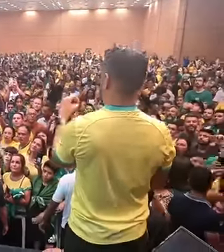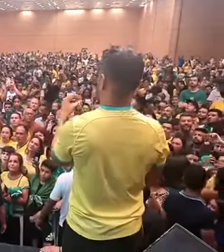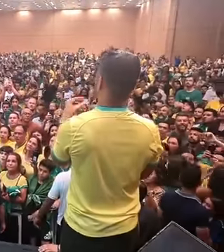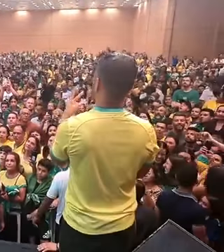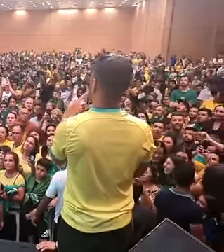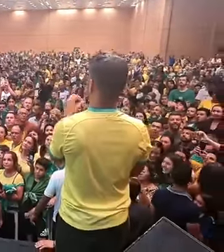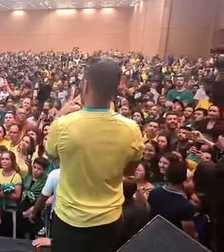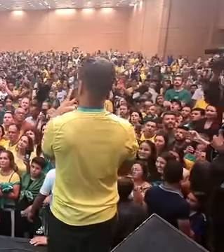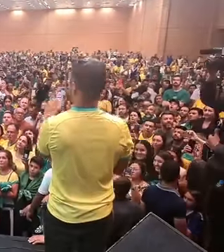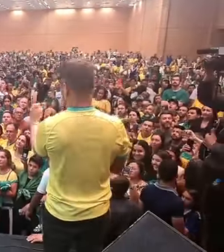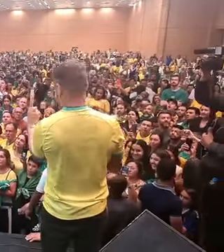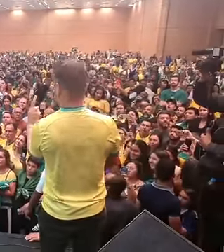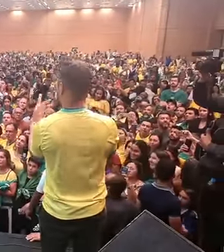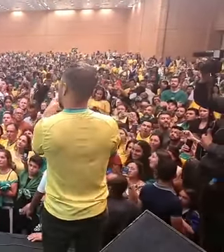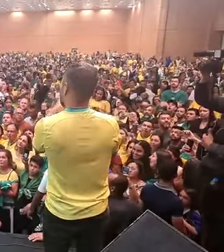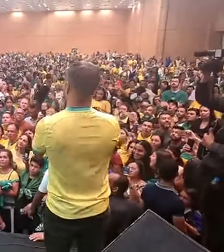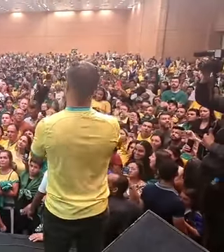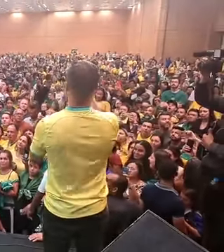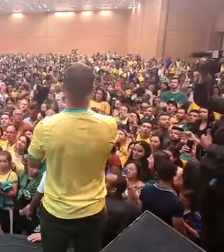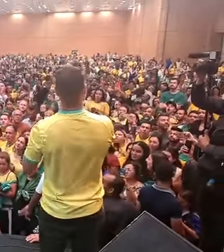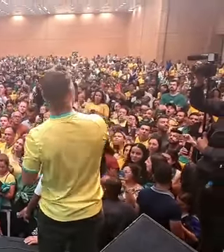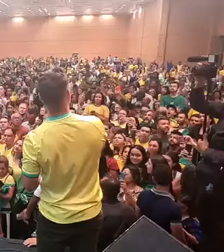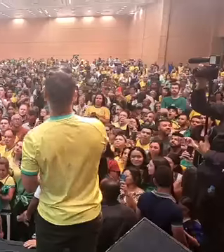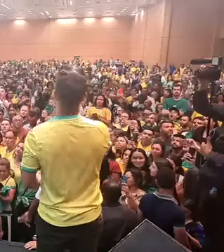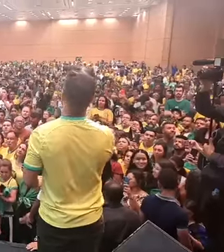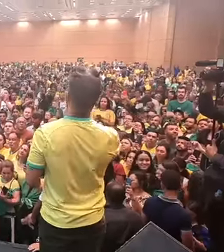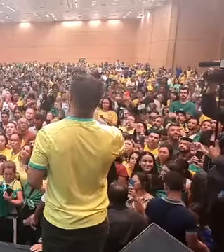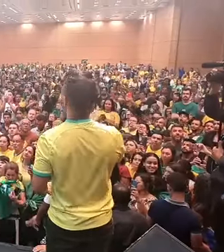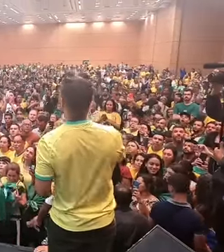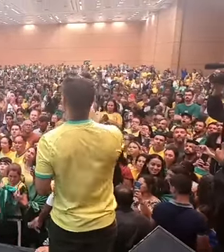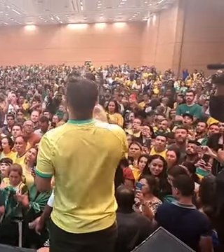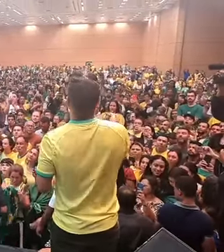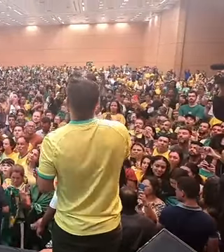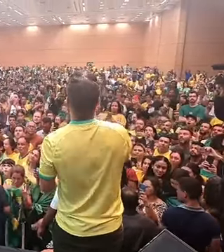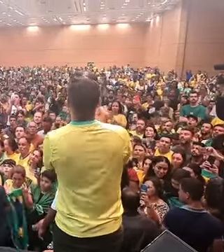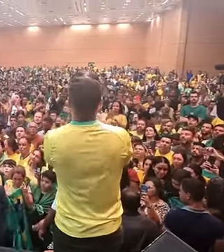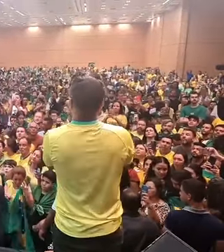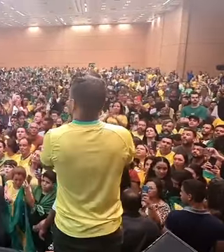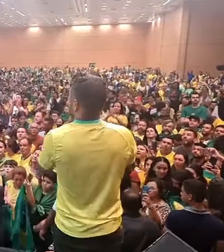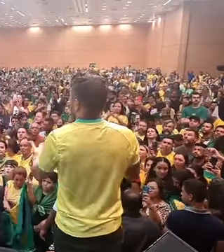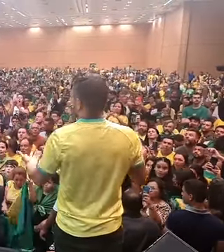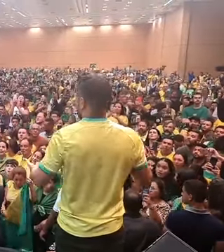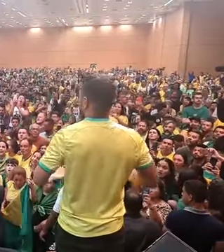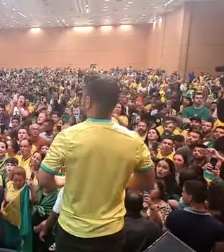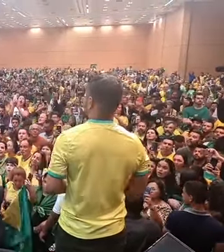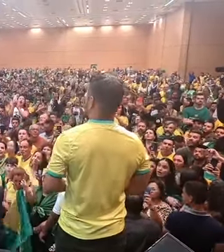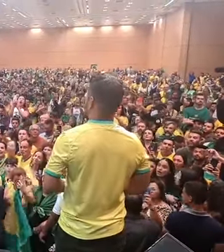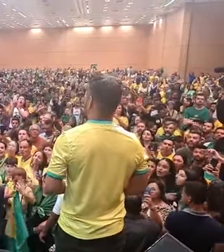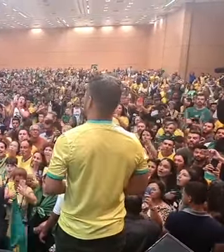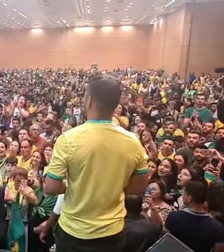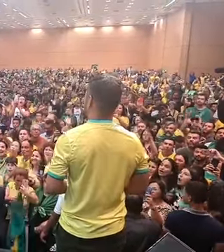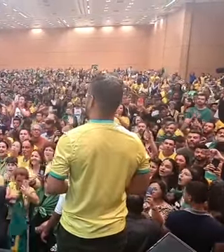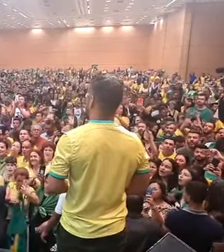foi criado no Brasil aproximadamente 3 milhões de novos empregos.